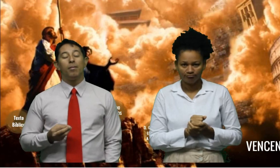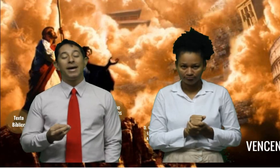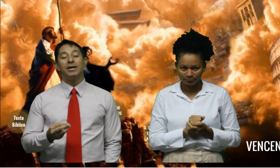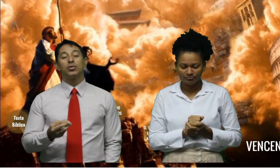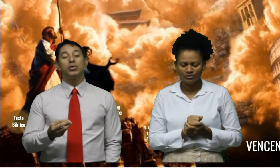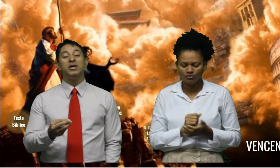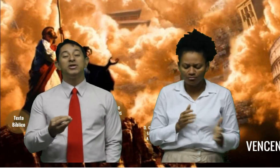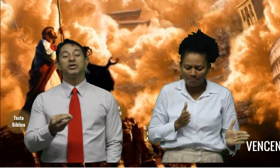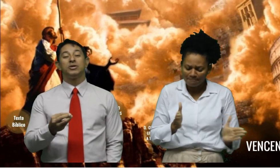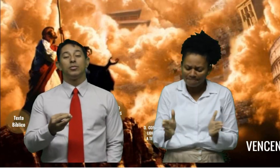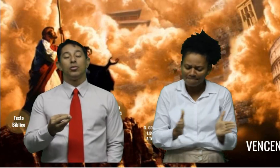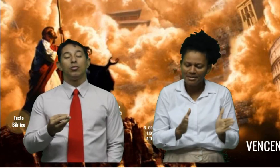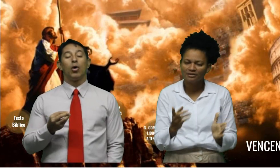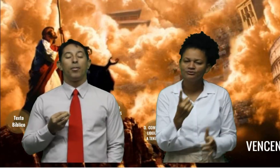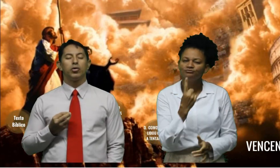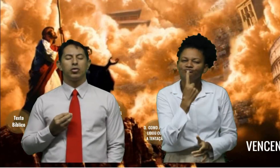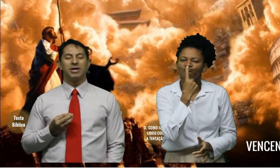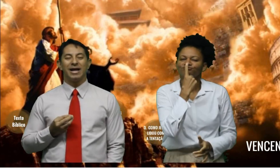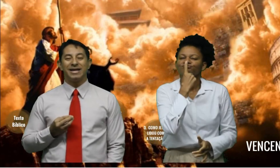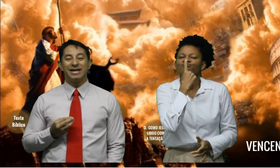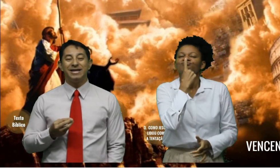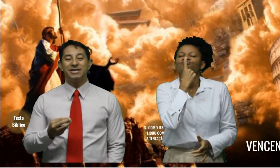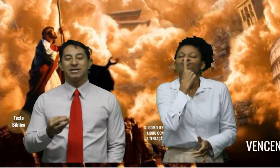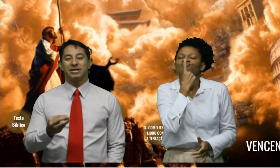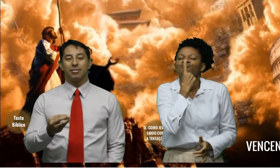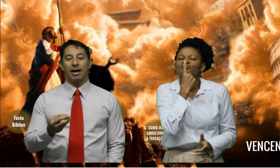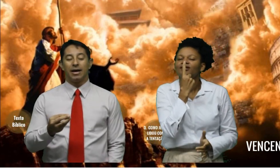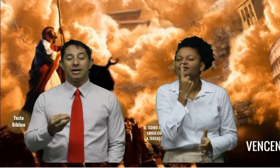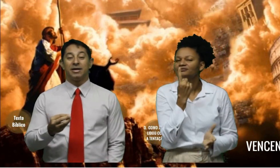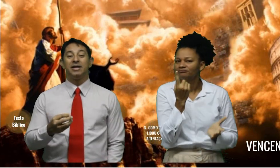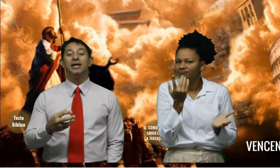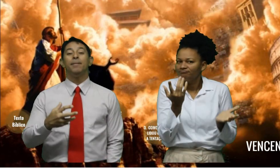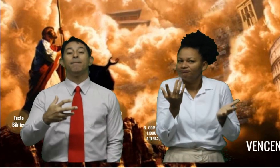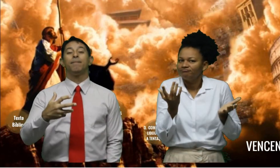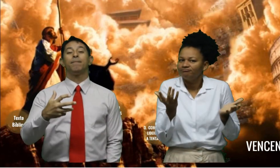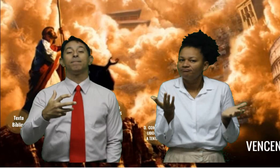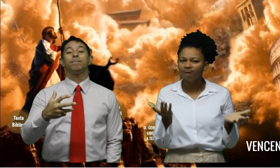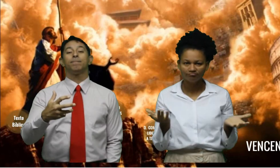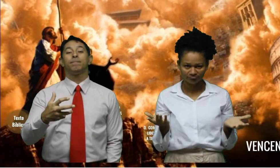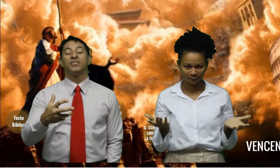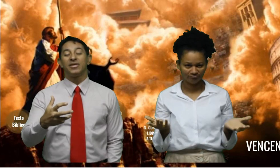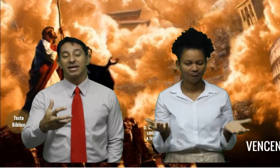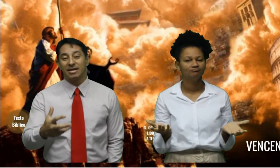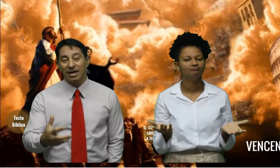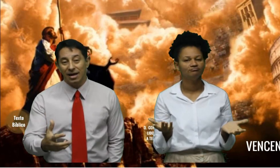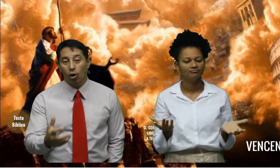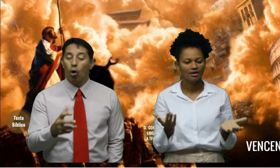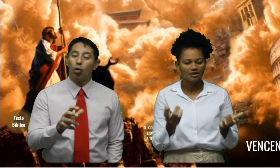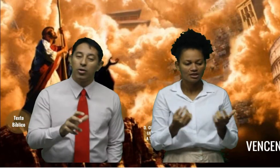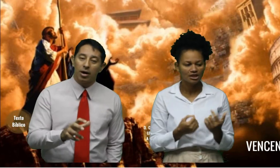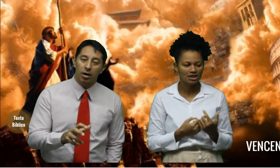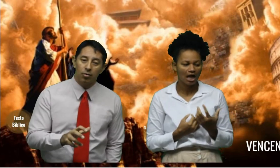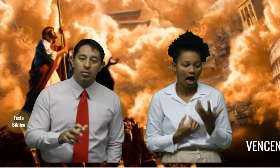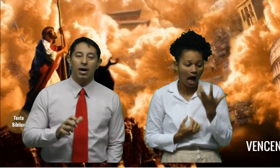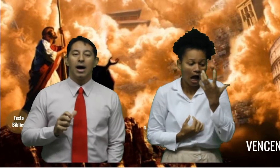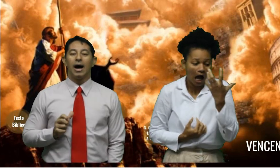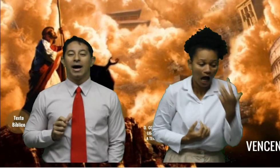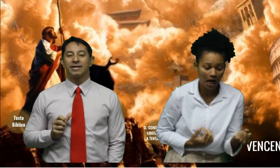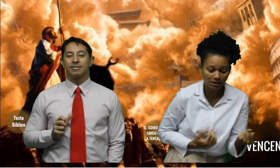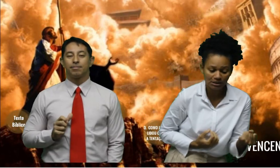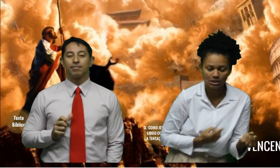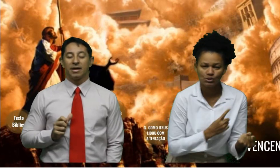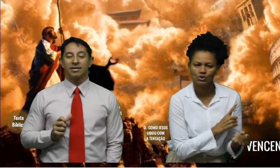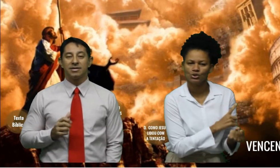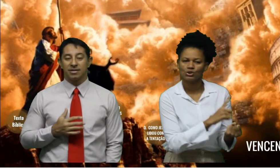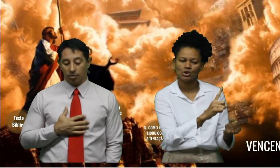um momento íntimo, uma oportunidade íntima de ceder ou não